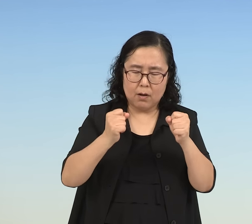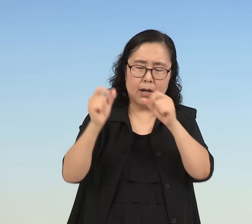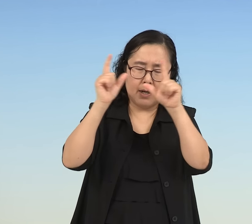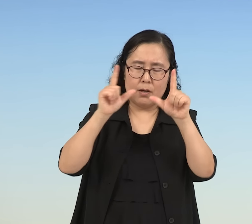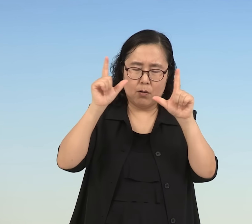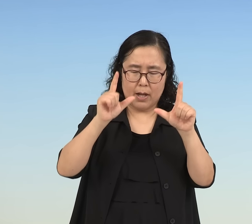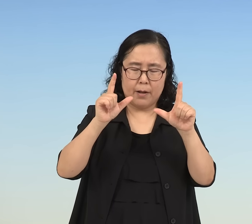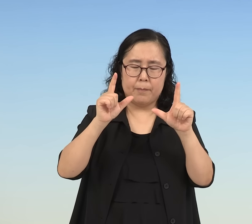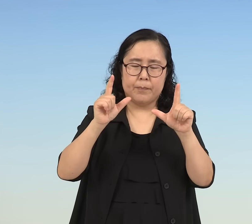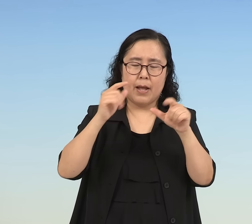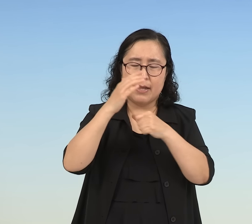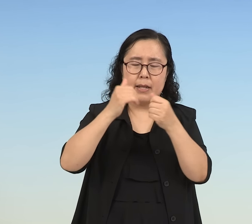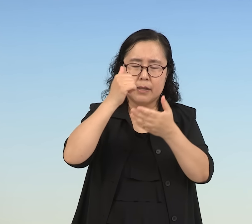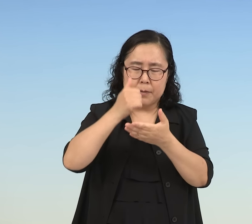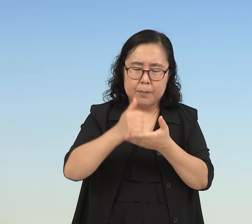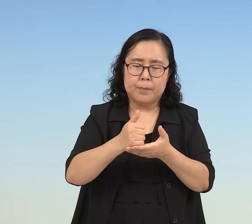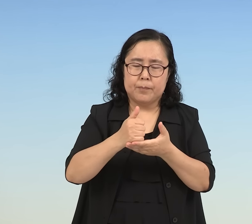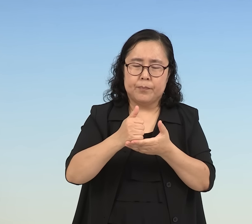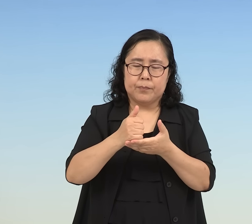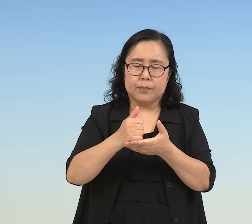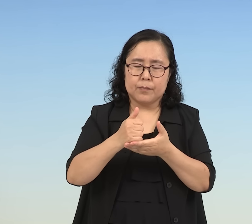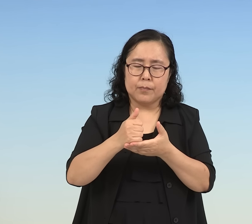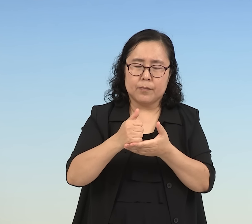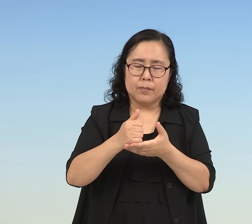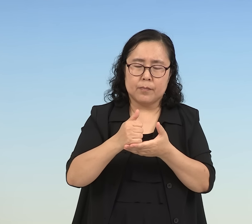영원히 살리로다. 하나님,